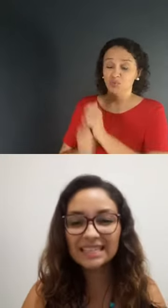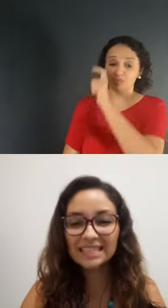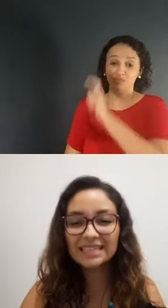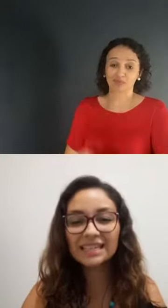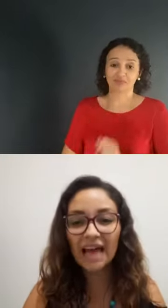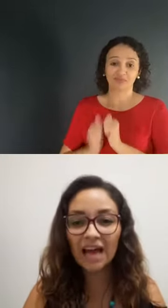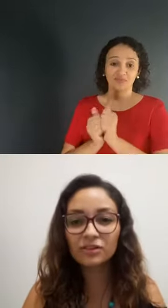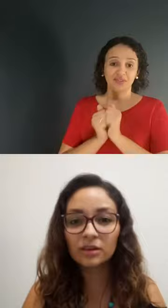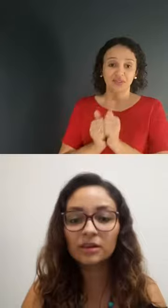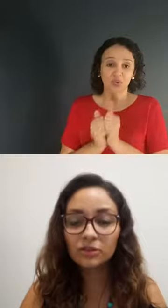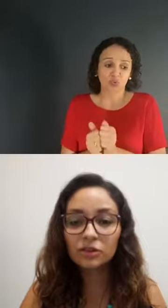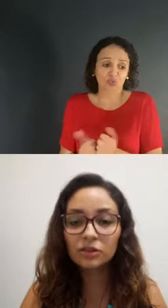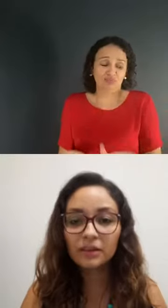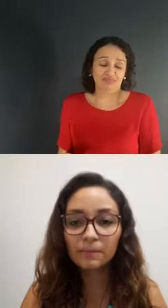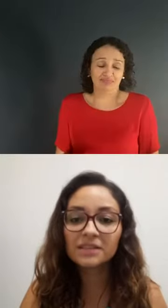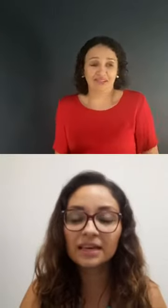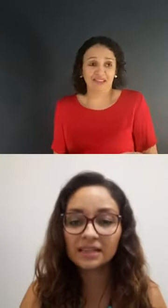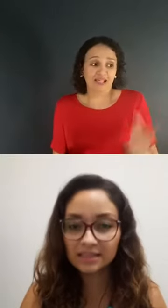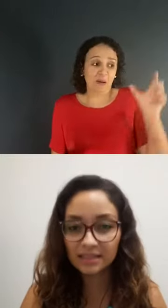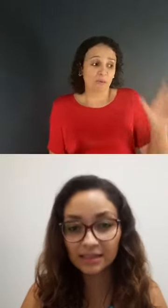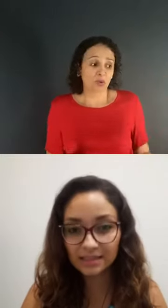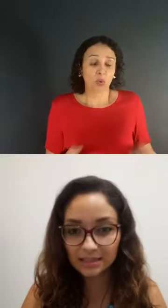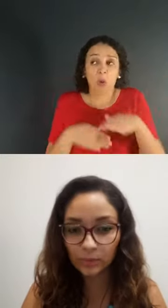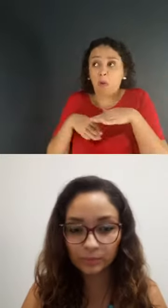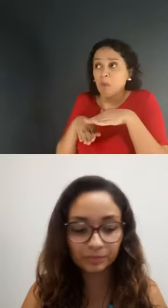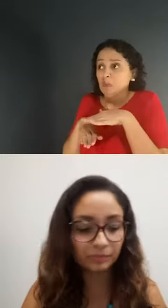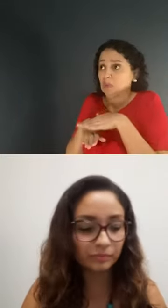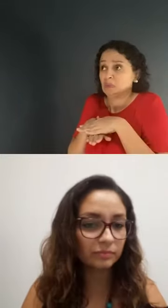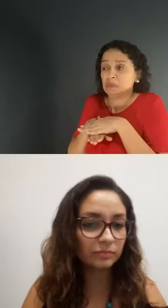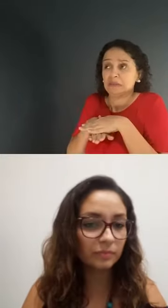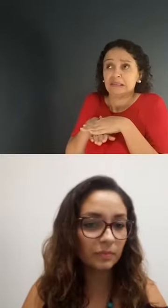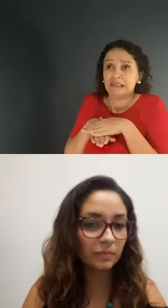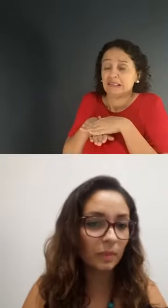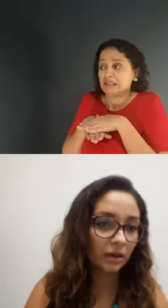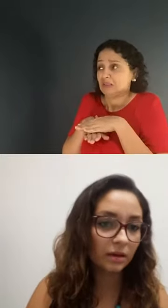essa necessidade de ir para sair dessa relação.